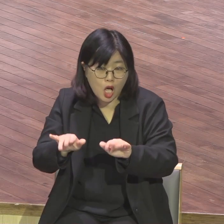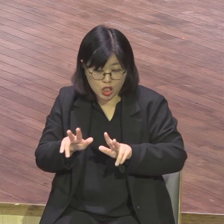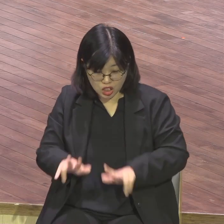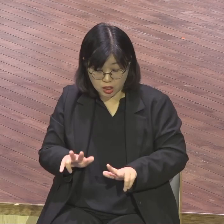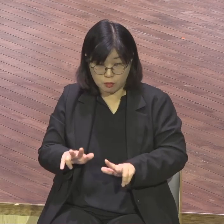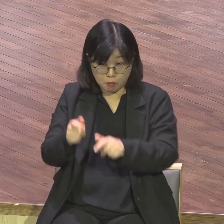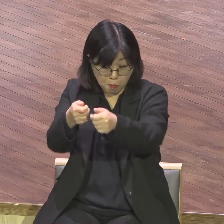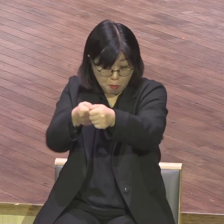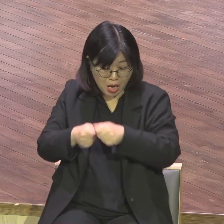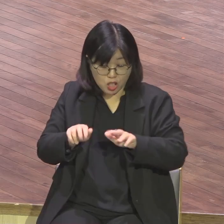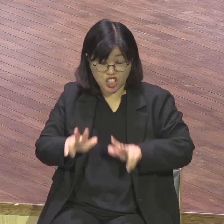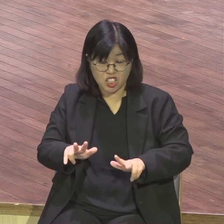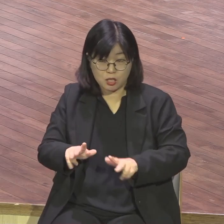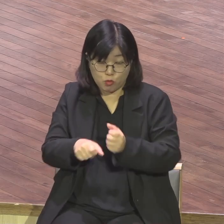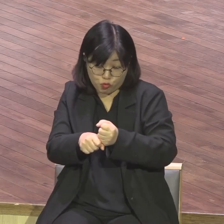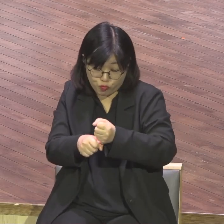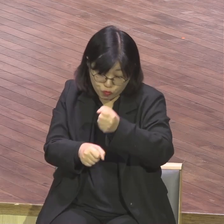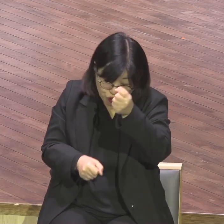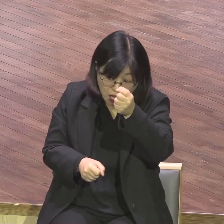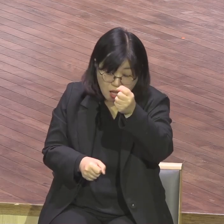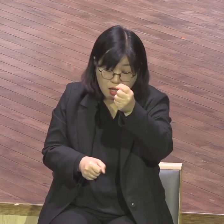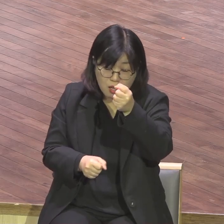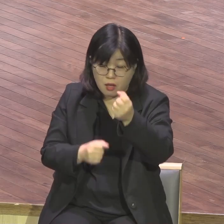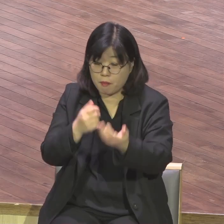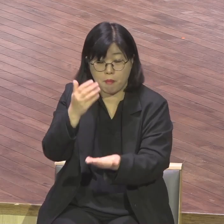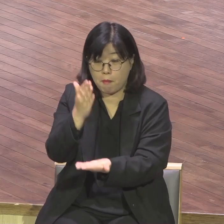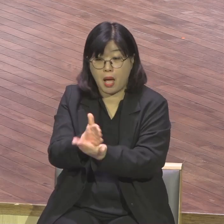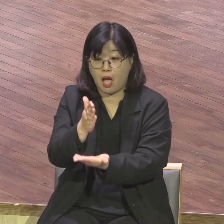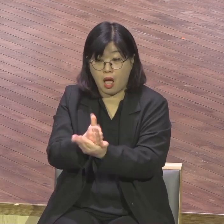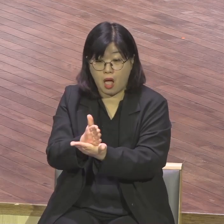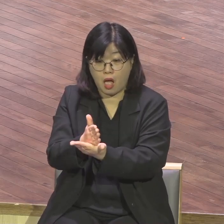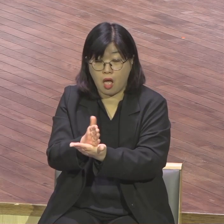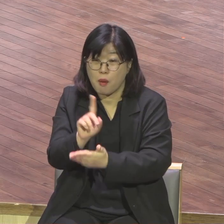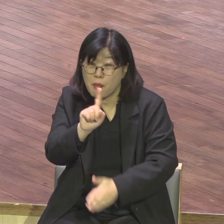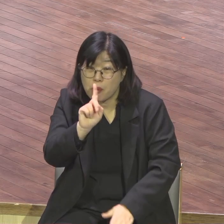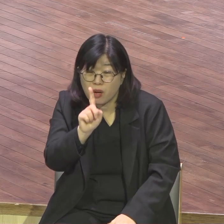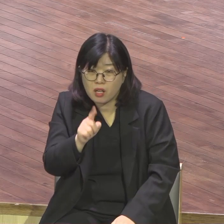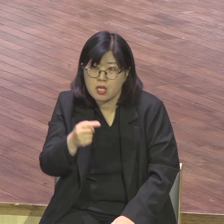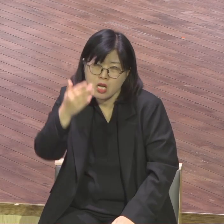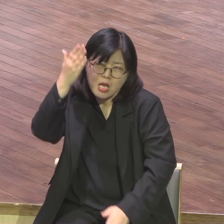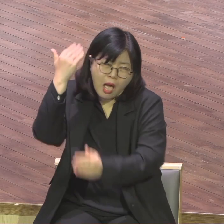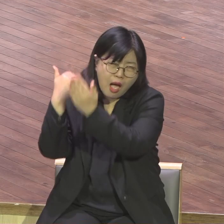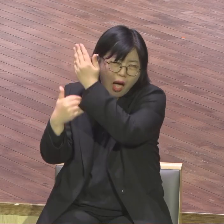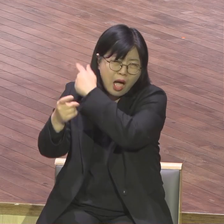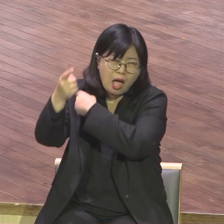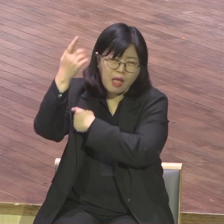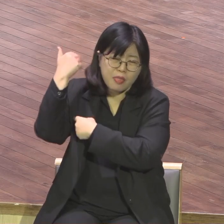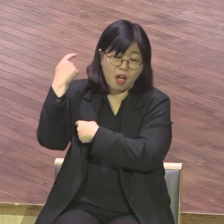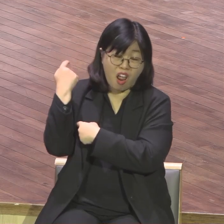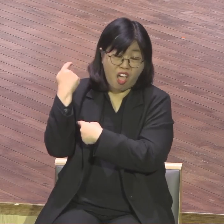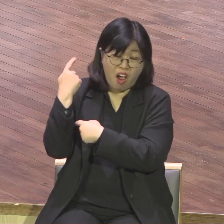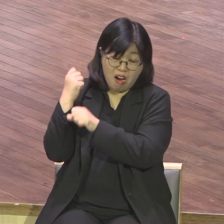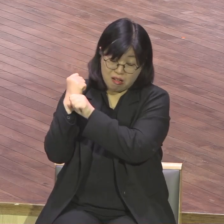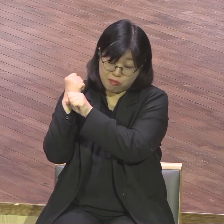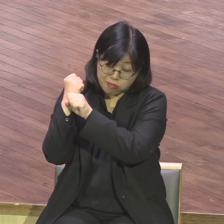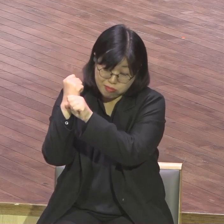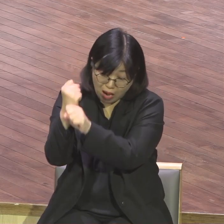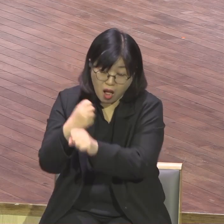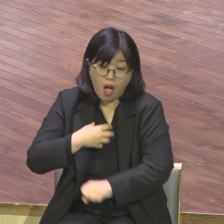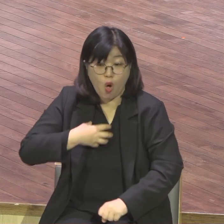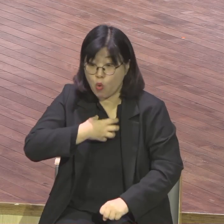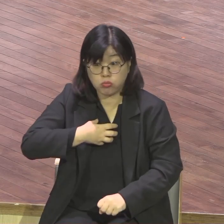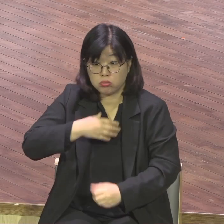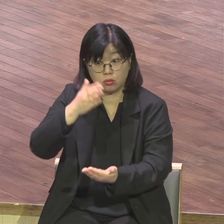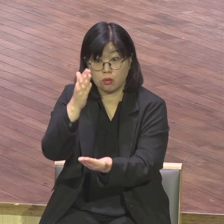많은 사람들이 과거에 지난 일에 앞으로 일어나지도 않을 일에